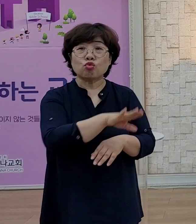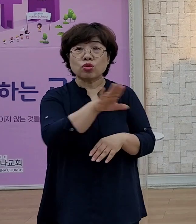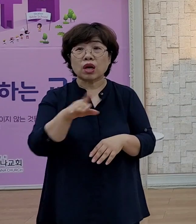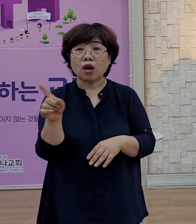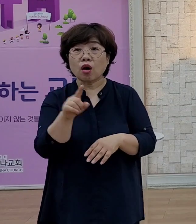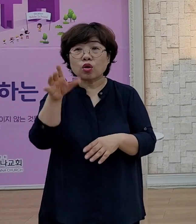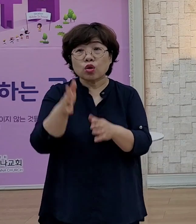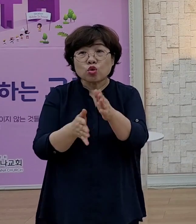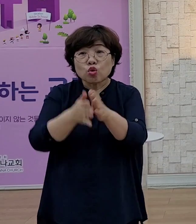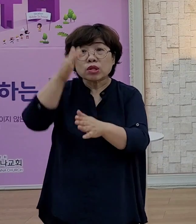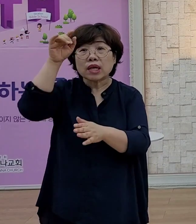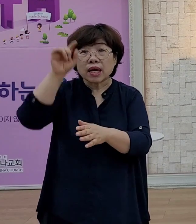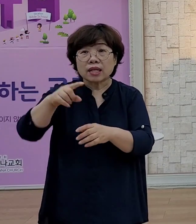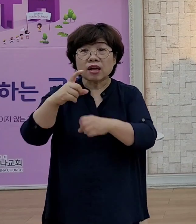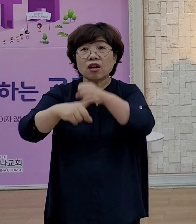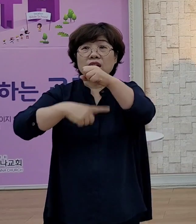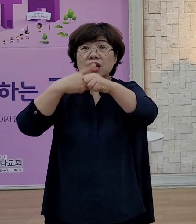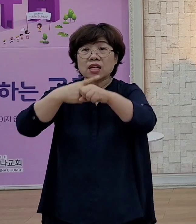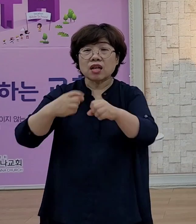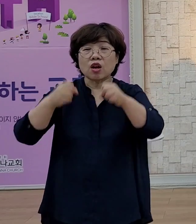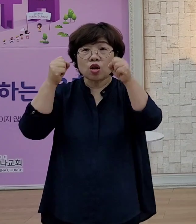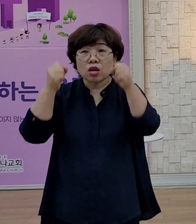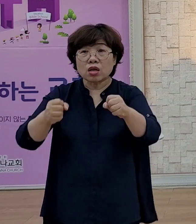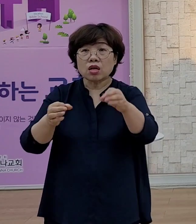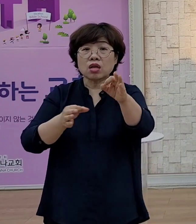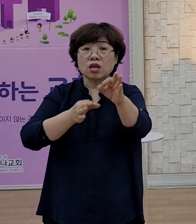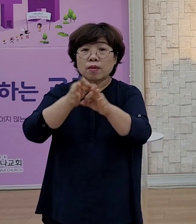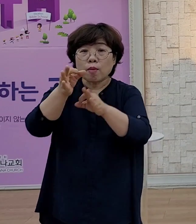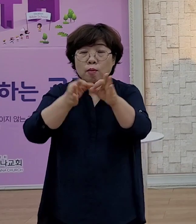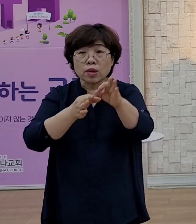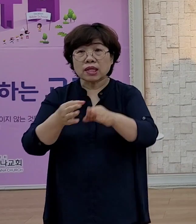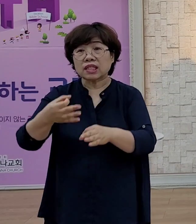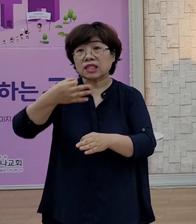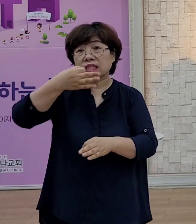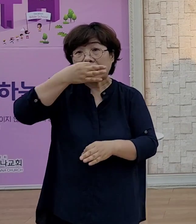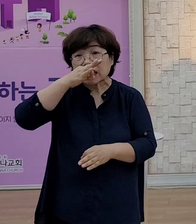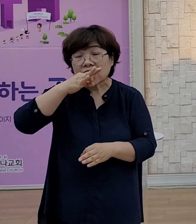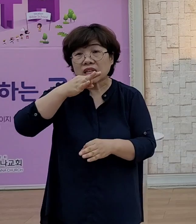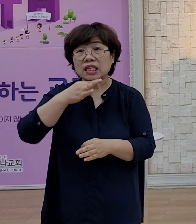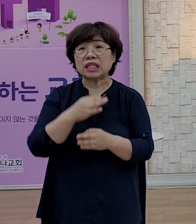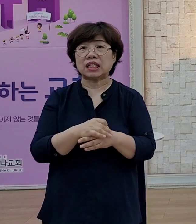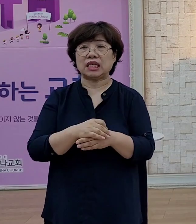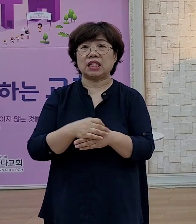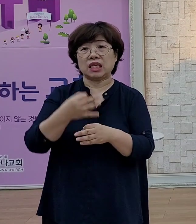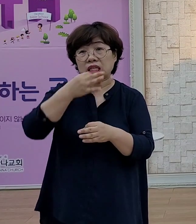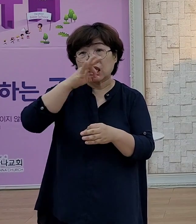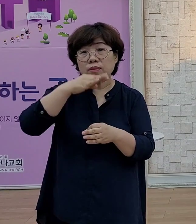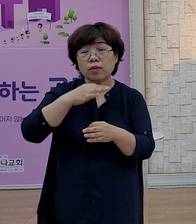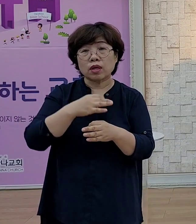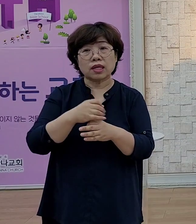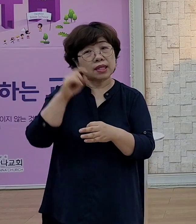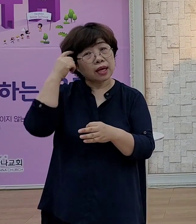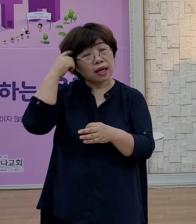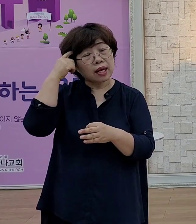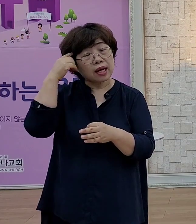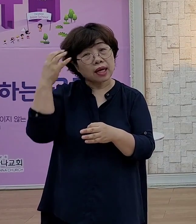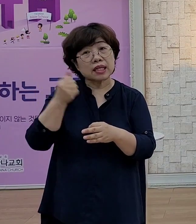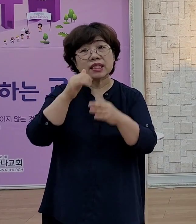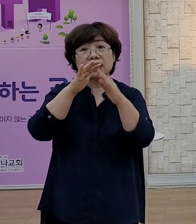내일이나 우리가 어떤 도시에 가서 거기서 1년을 머물며 장사하여 이익을 보리라